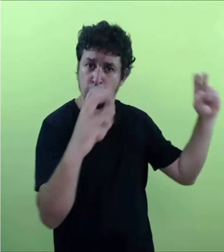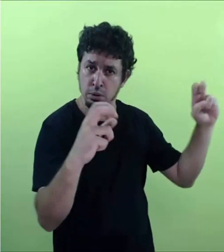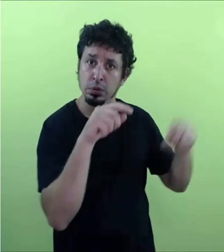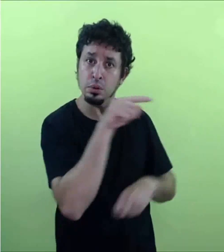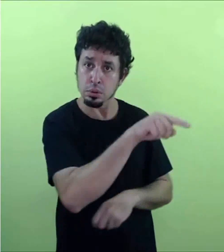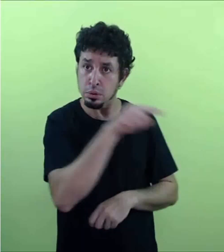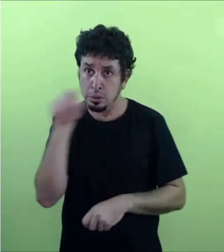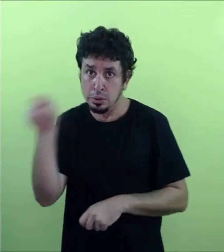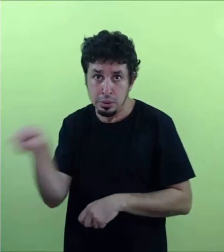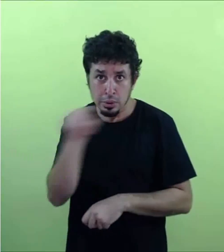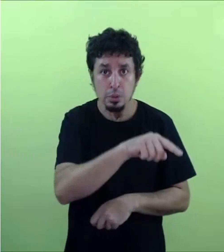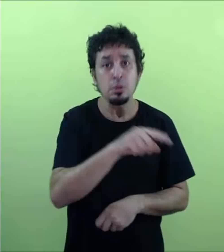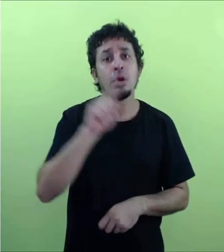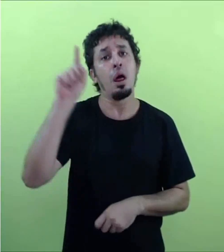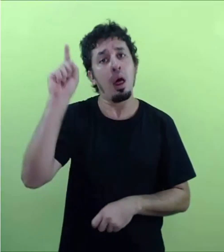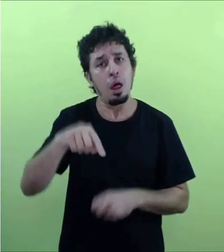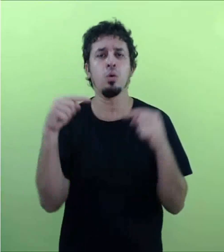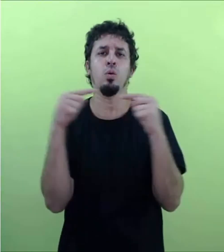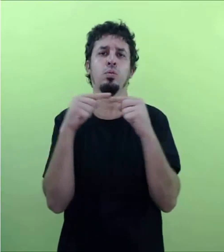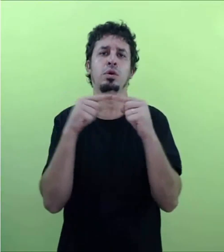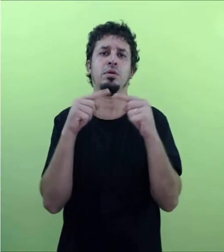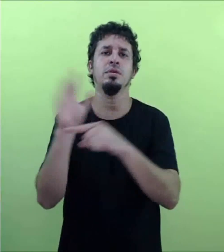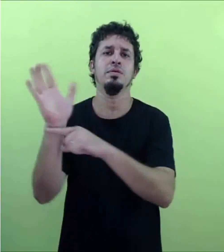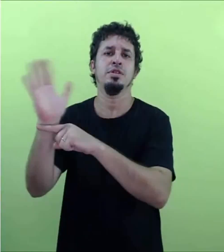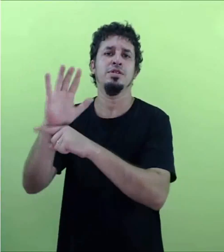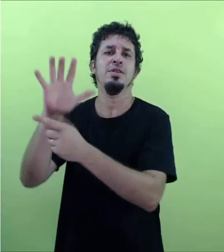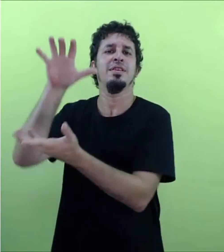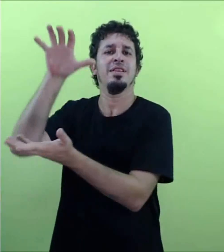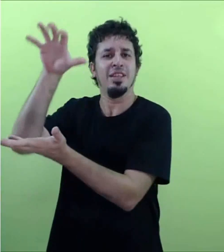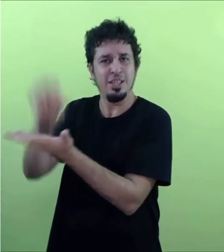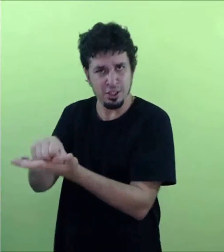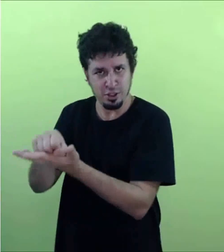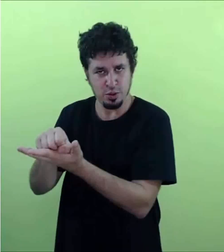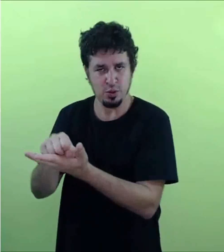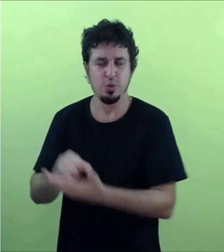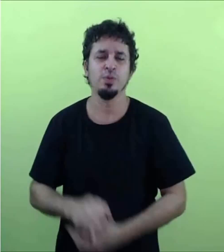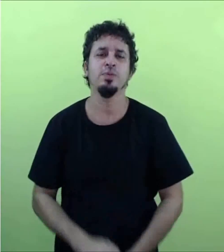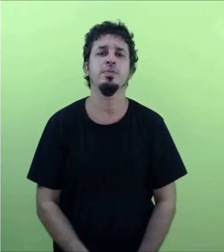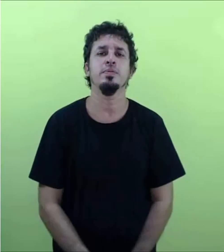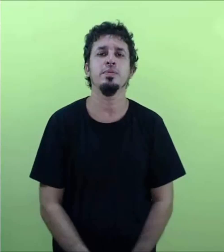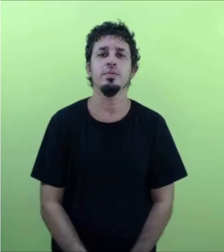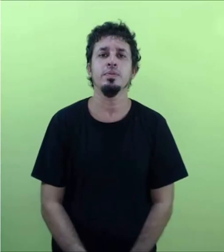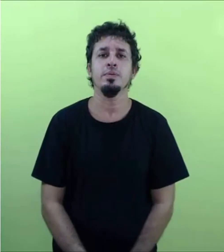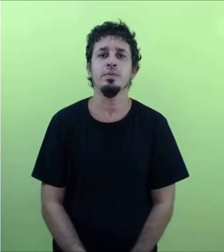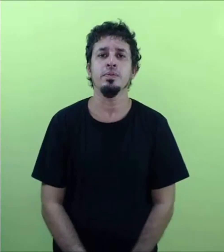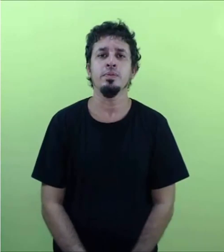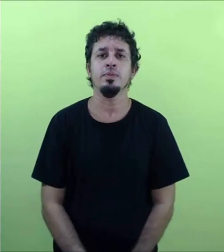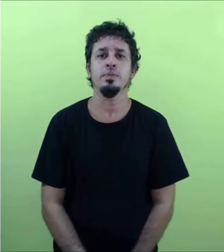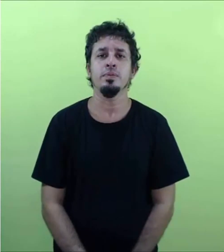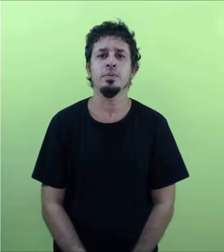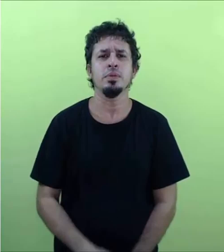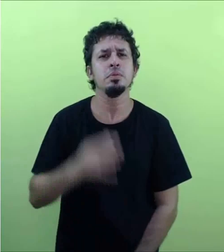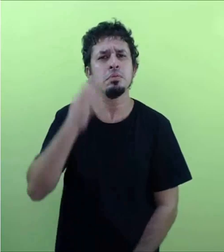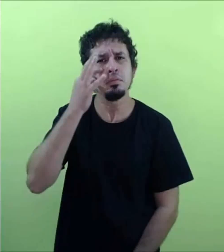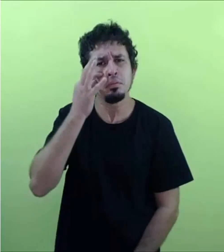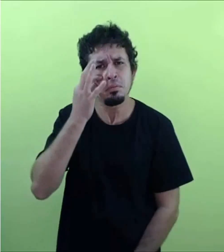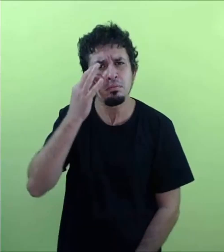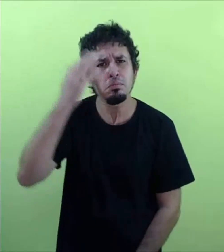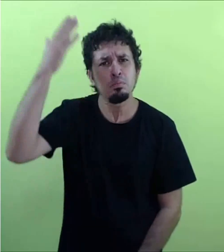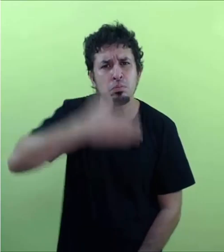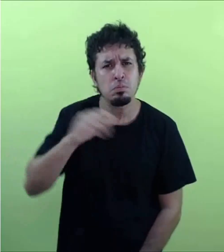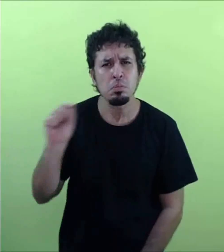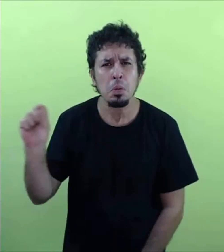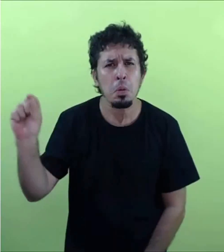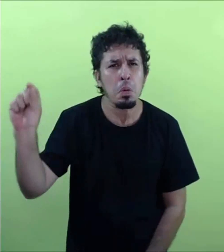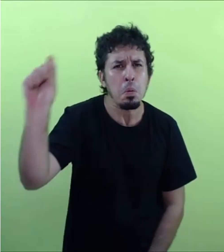são vestígios recentes do que sejam os vídeos registro. A evidência primeira das produções de vídeos